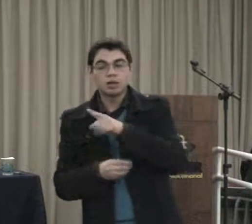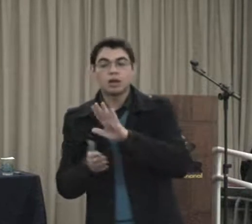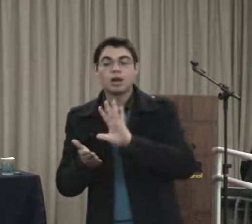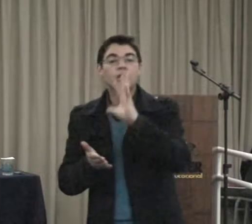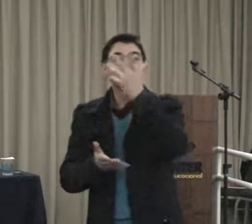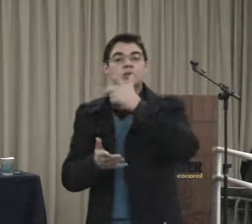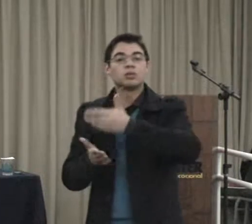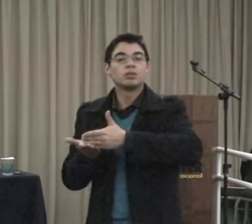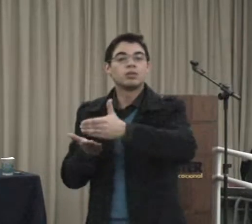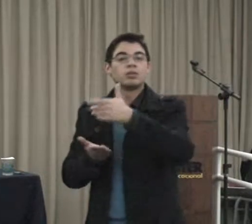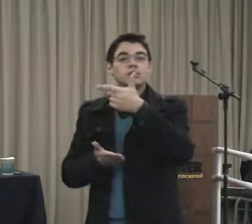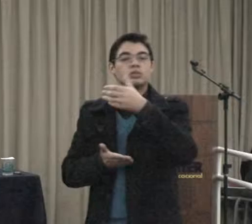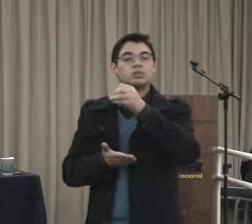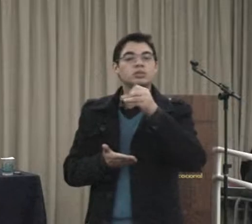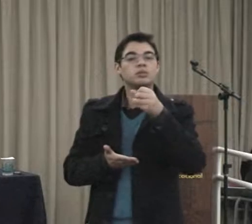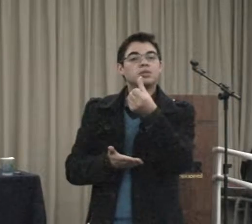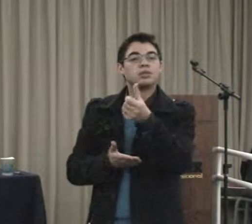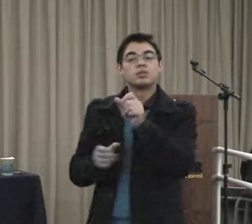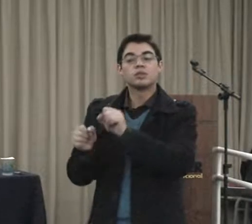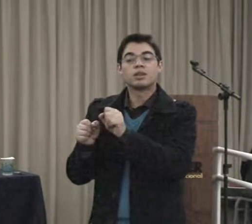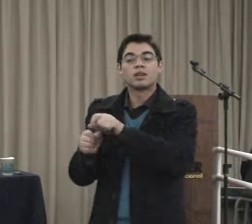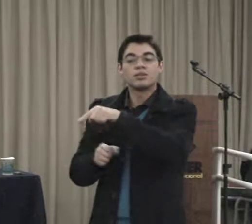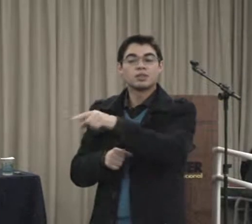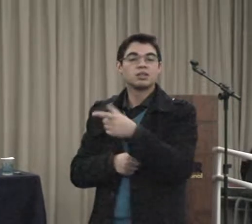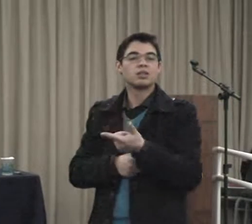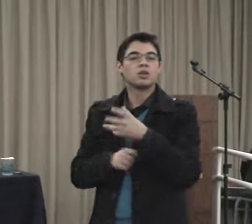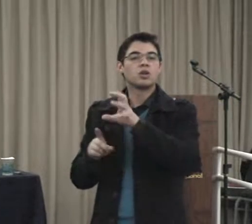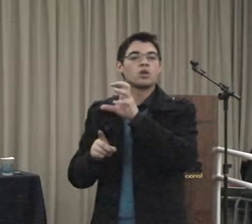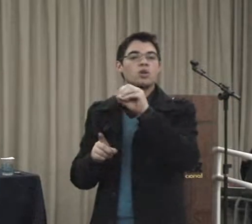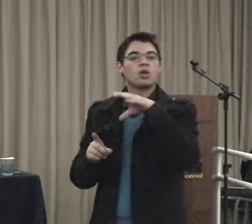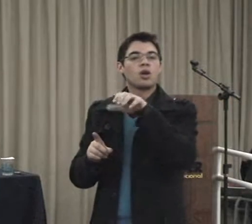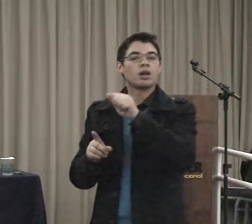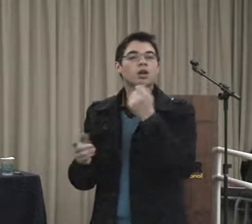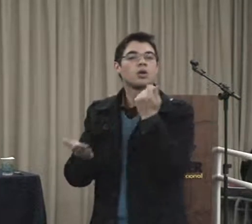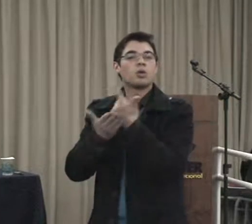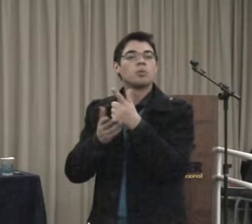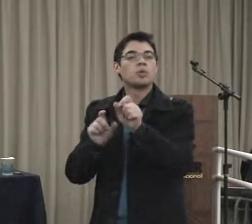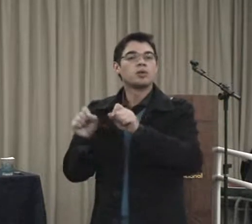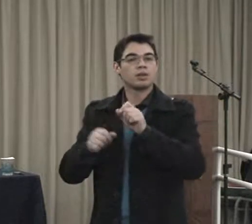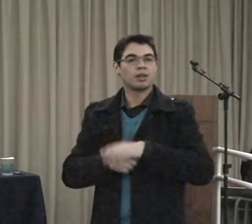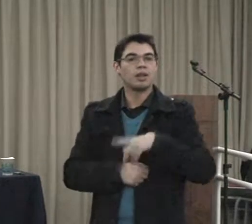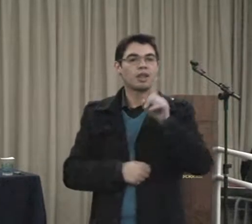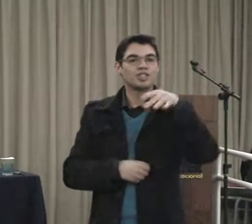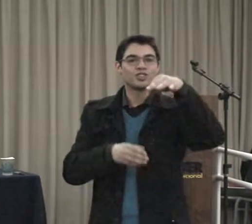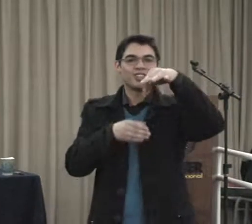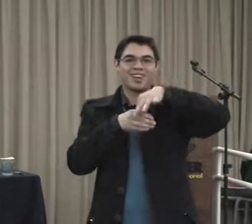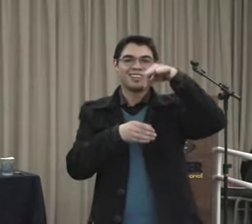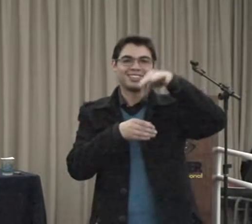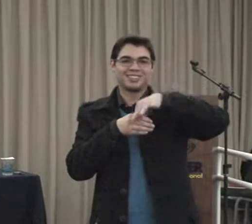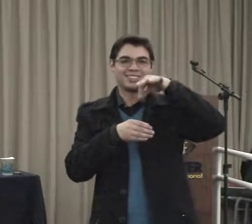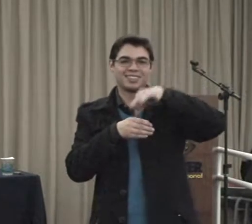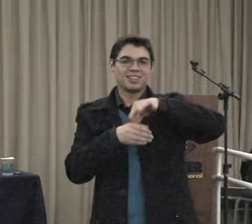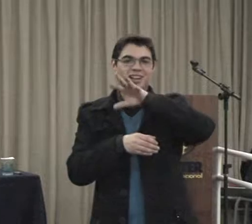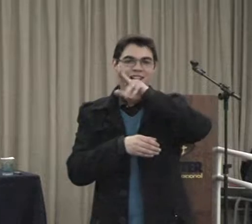2006? O que a Coca-Cola fez aqui em Curitiba? Comprou? Mate Leão.